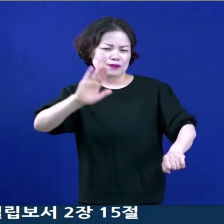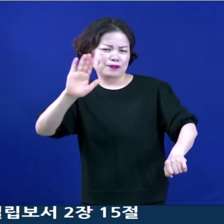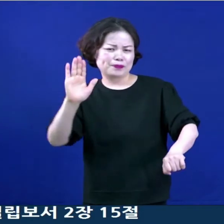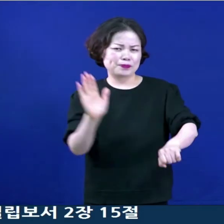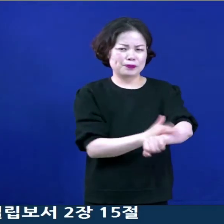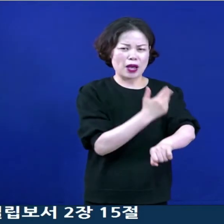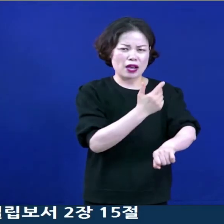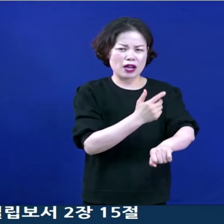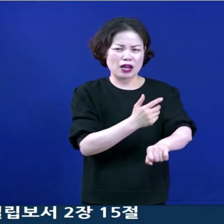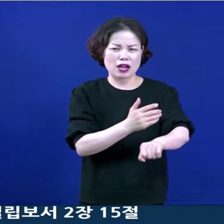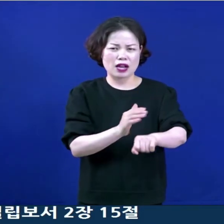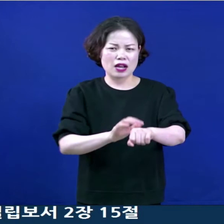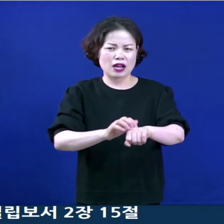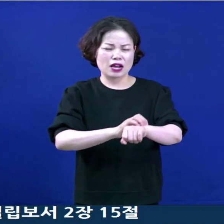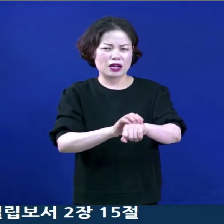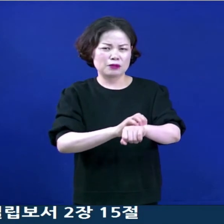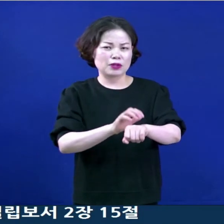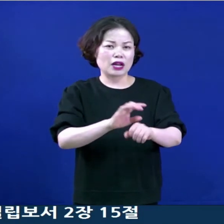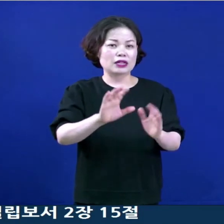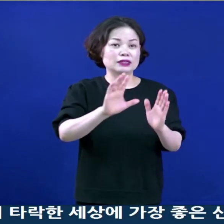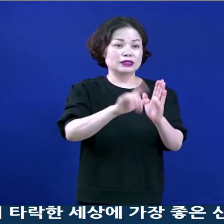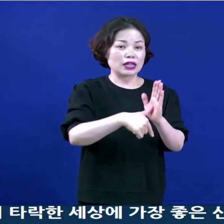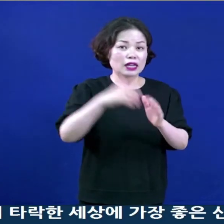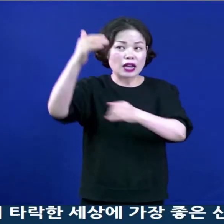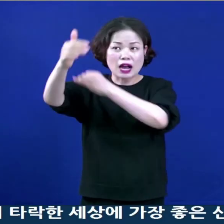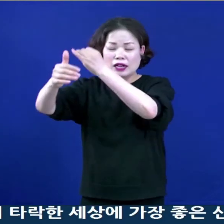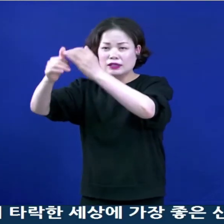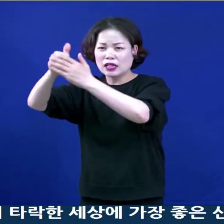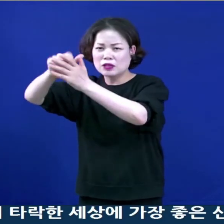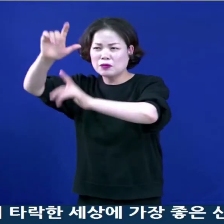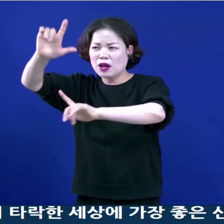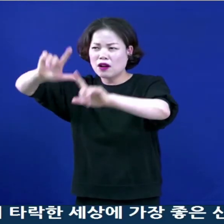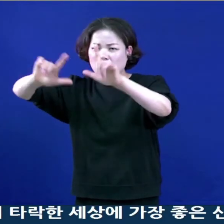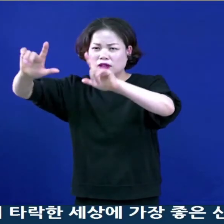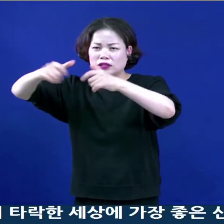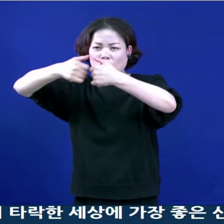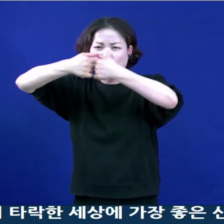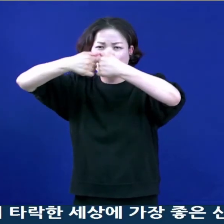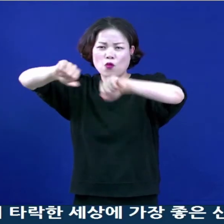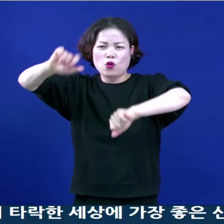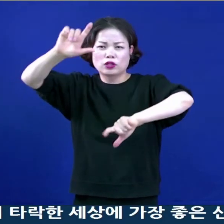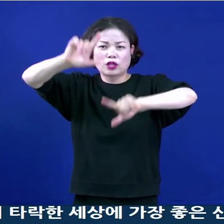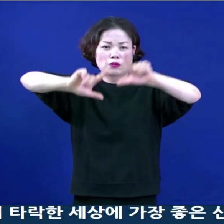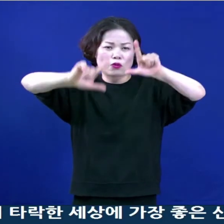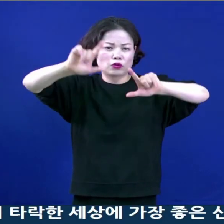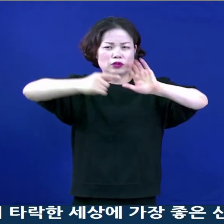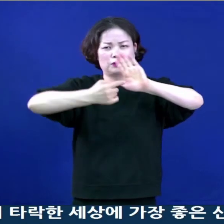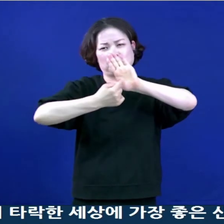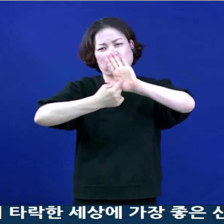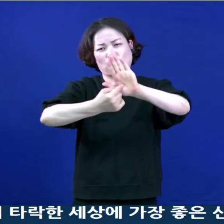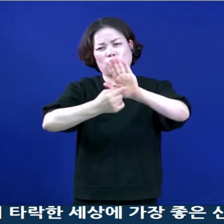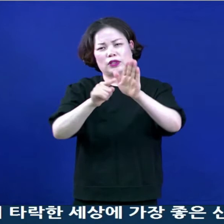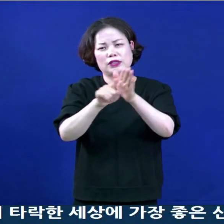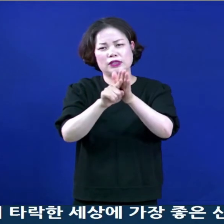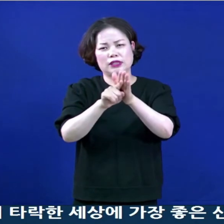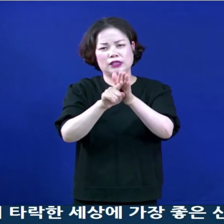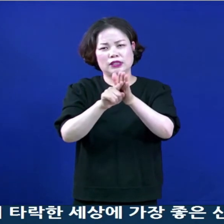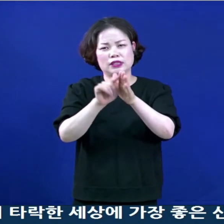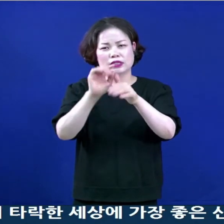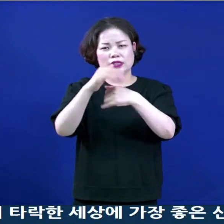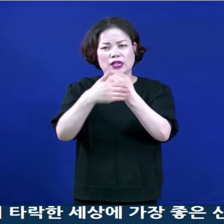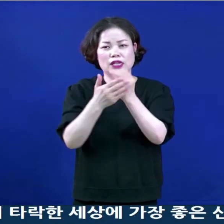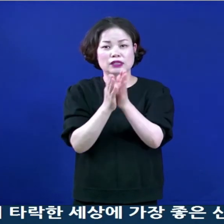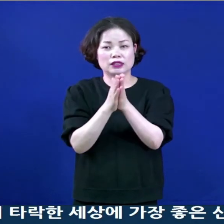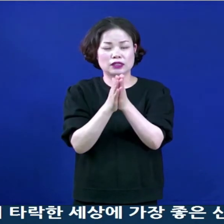어그러지고 거스르는 세대. 이 안에 하나님의 형상이 파괴된 모습을 표현하는 신약 성경의 용어들,